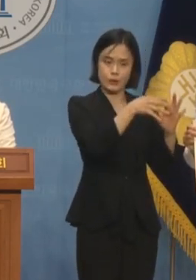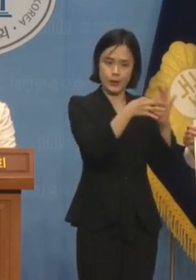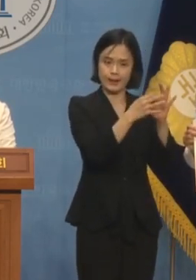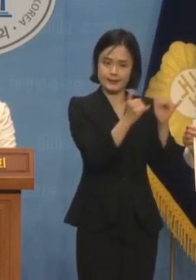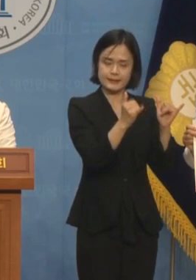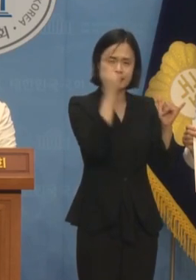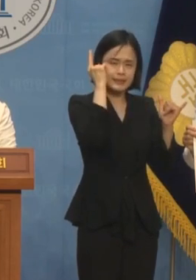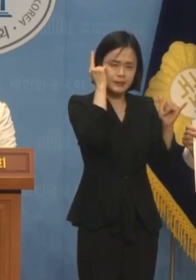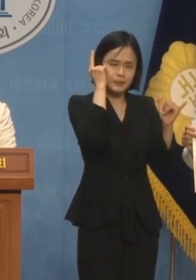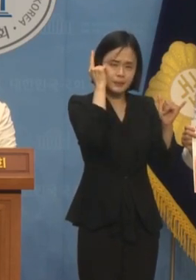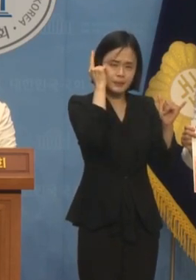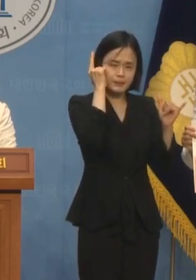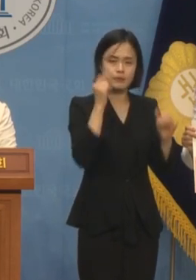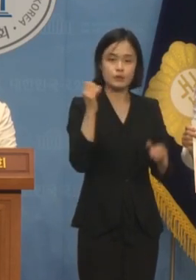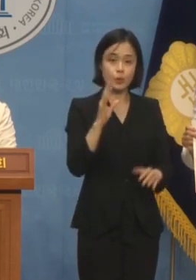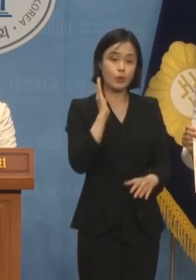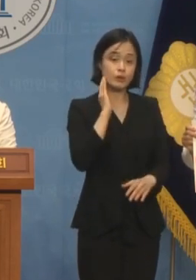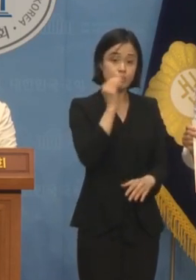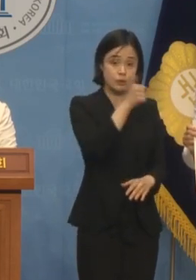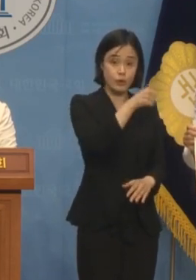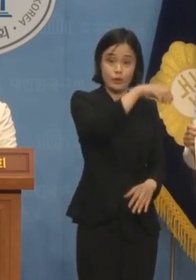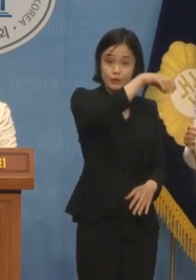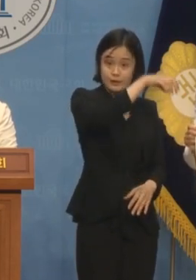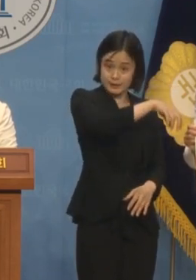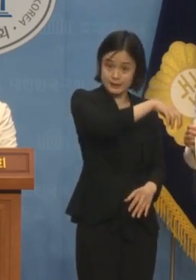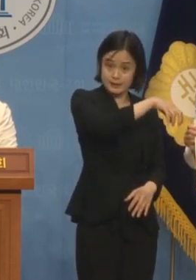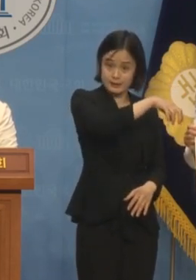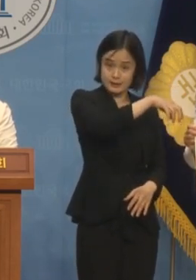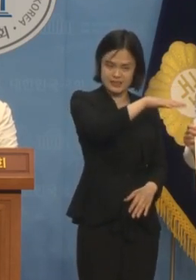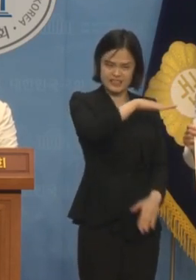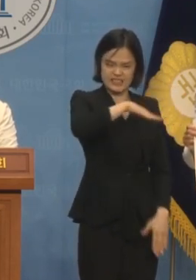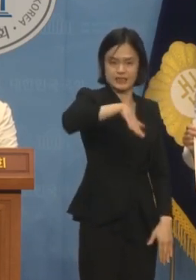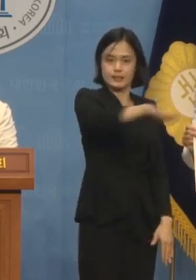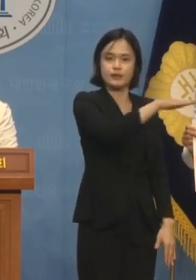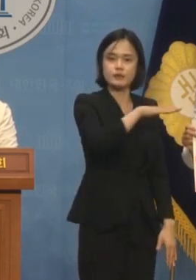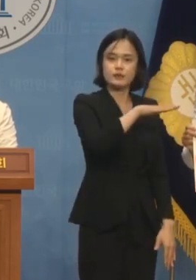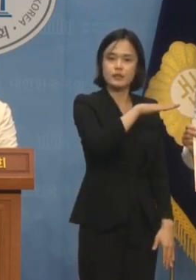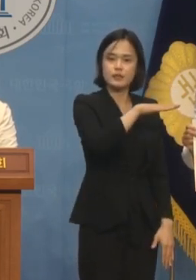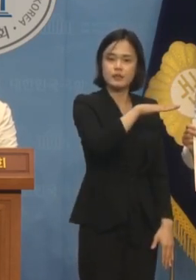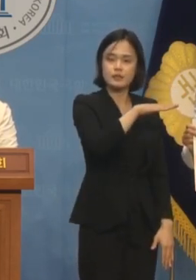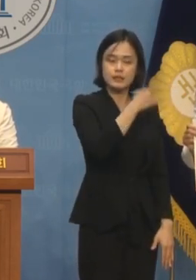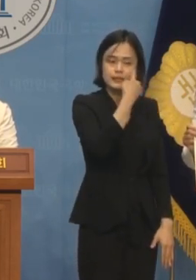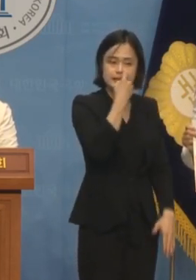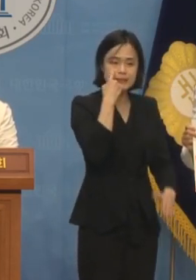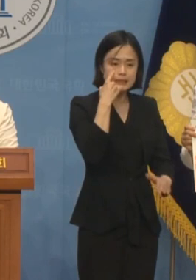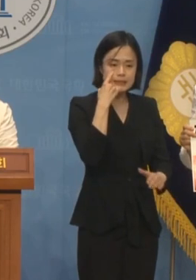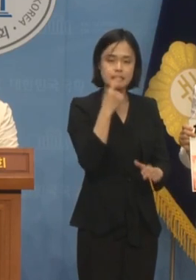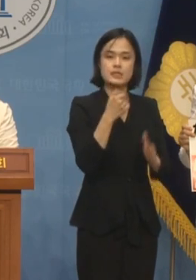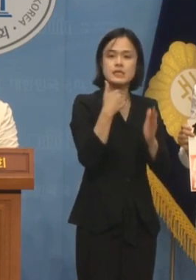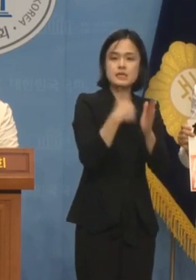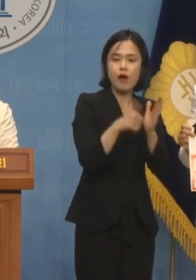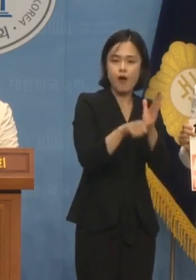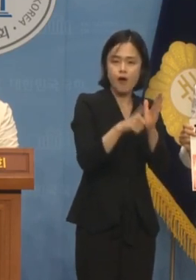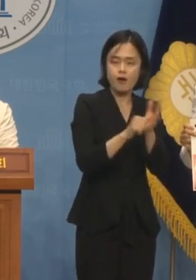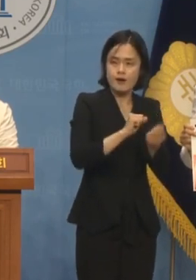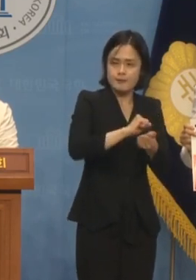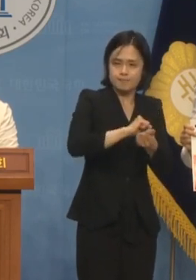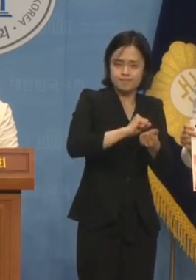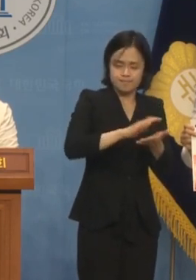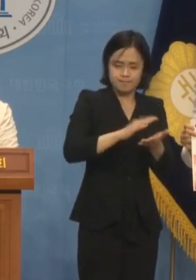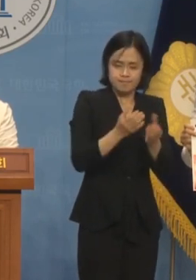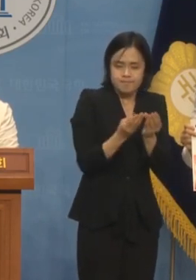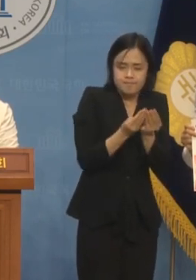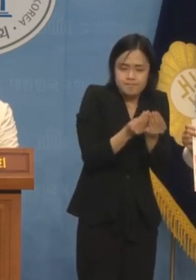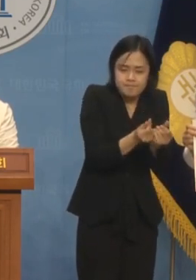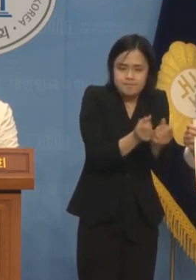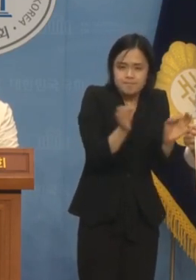그리고 대통령실 전체에 대한 증거인멸 우려를 막기 위해서